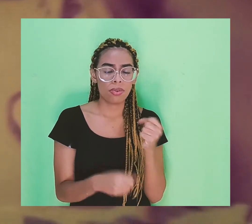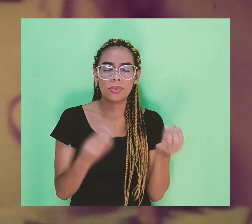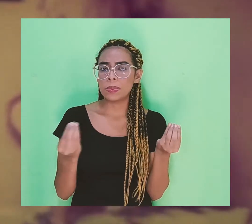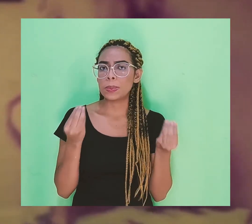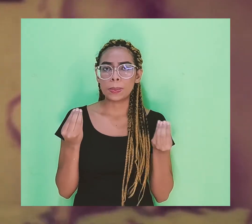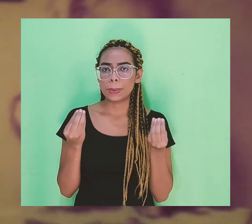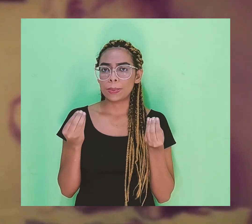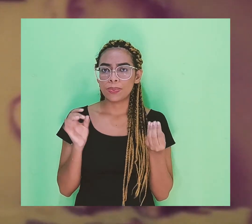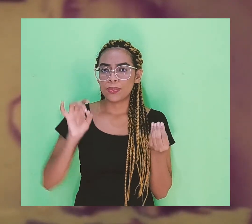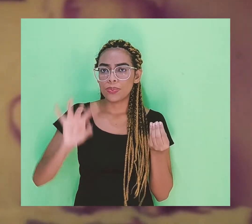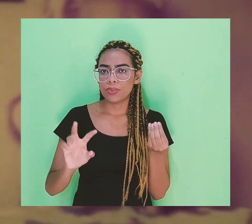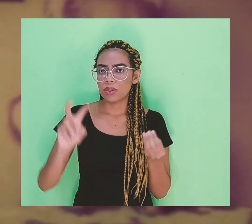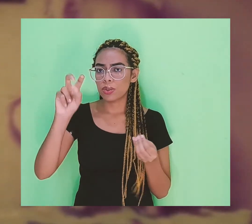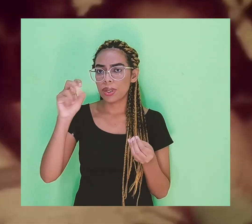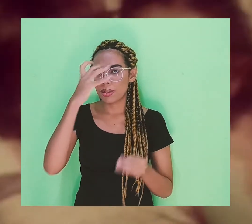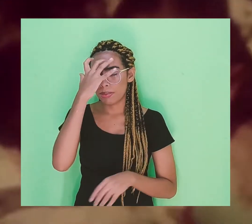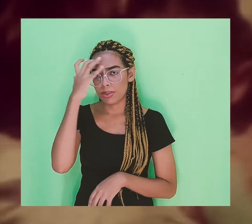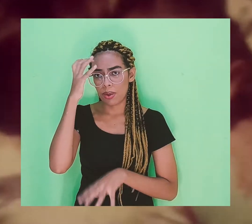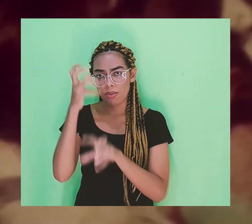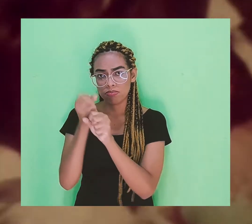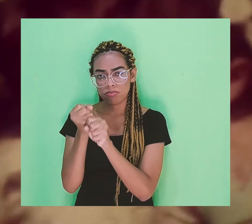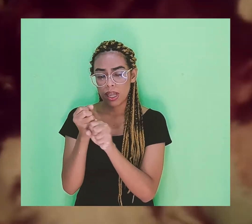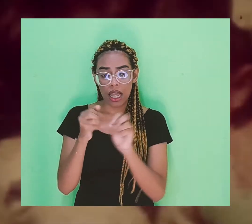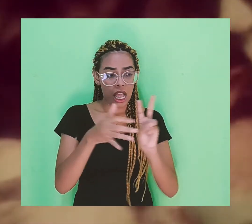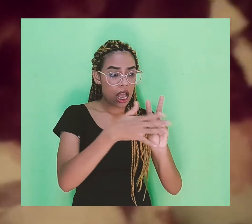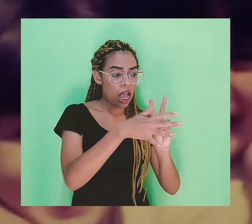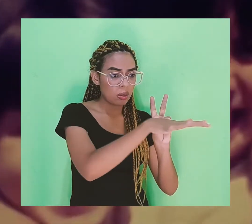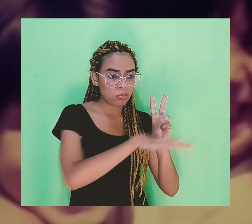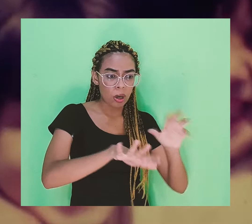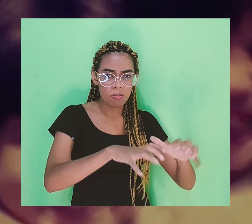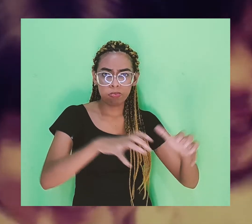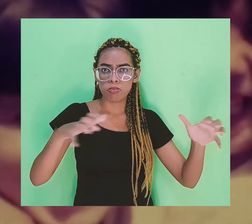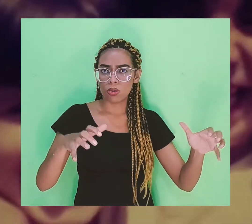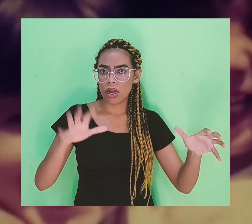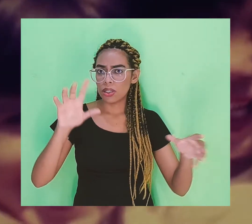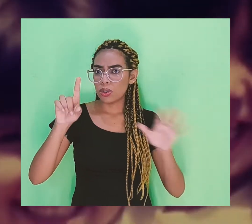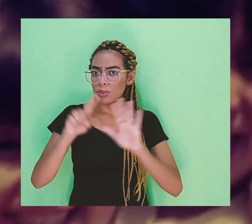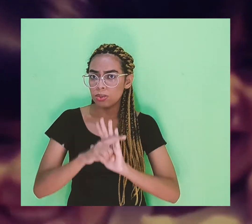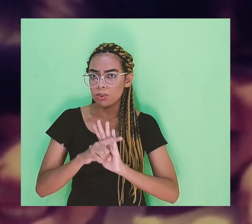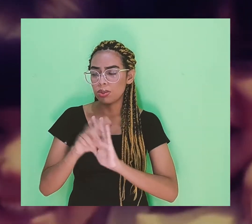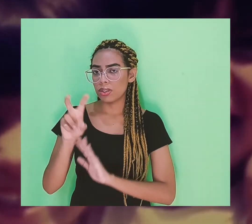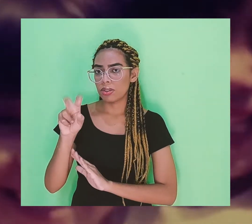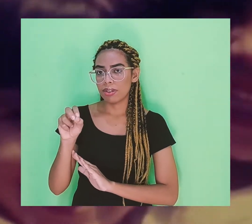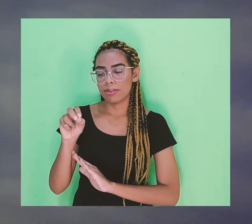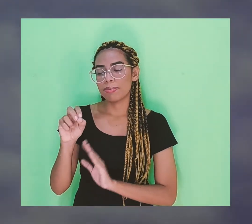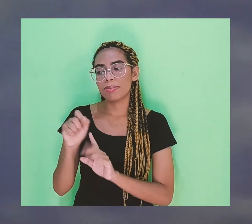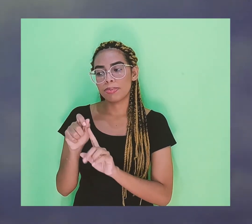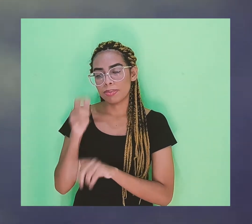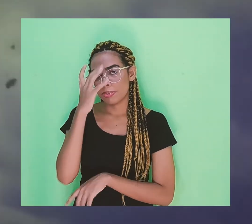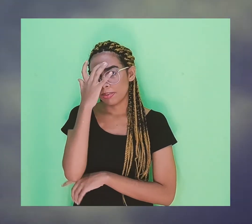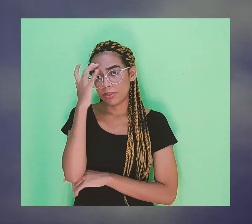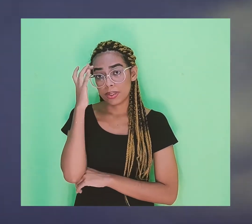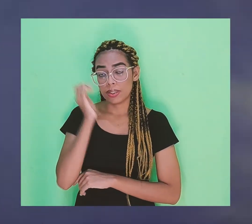ficar só 50 pessoas, sabe? E aí eu penso que tu falou da história de muitas minhas não terem, porque os massacres que acontecem